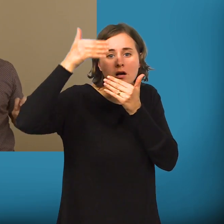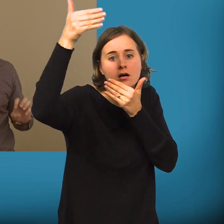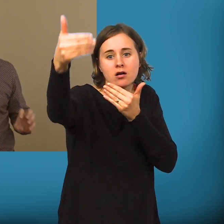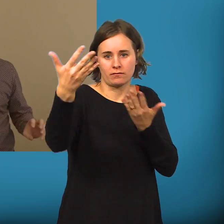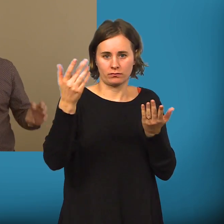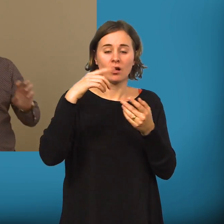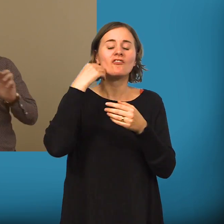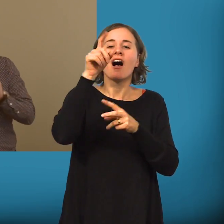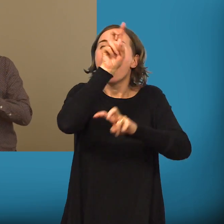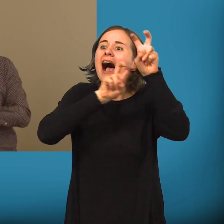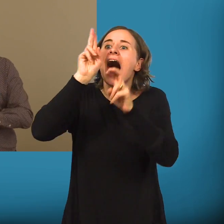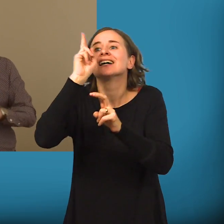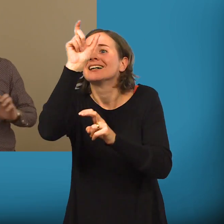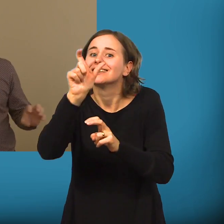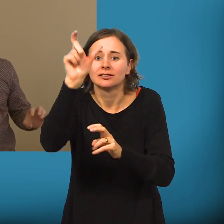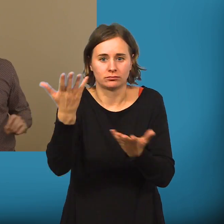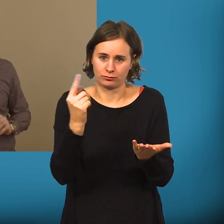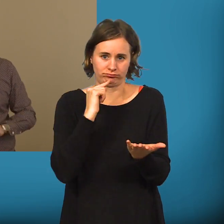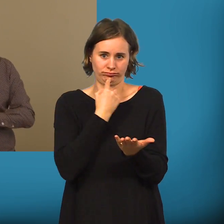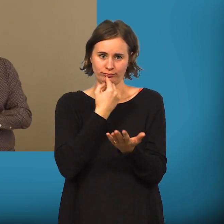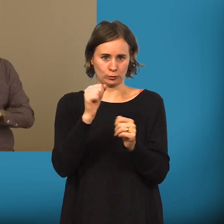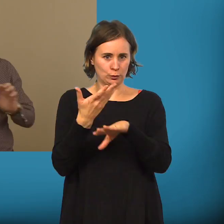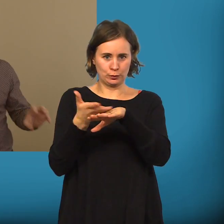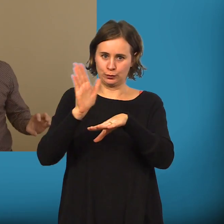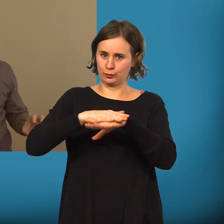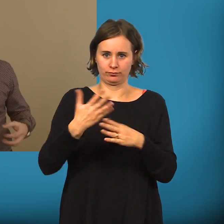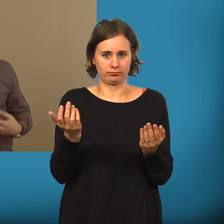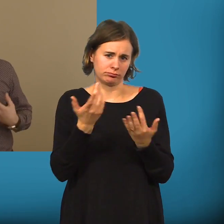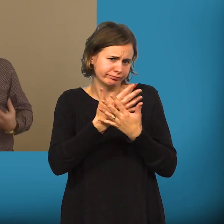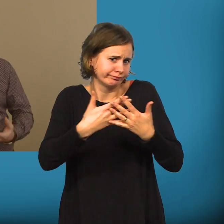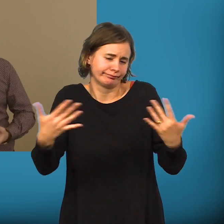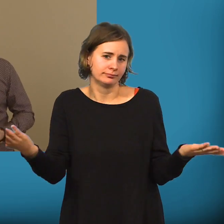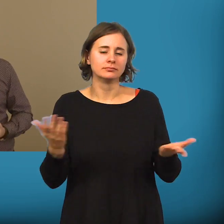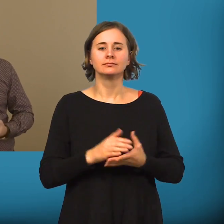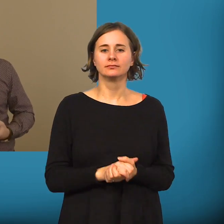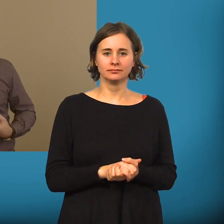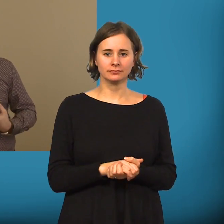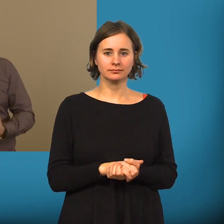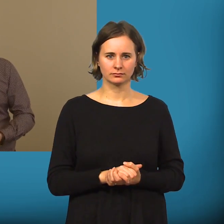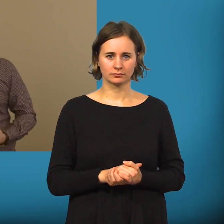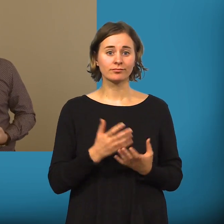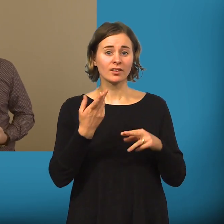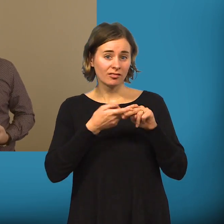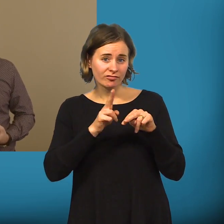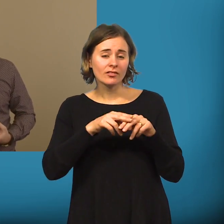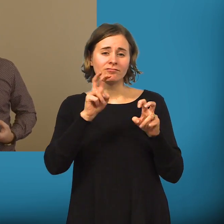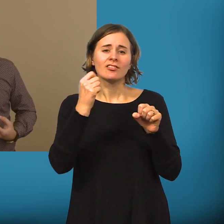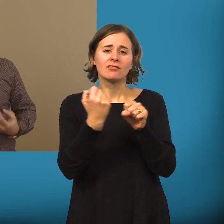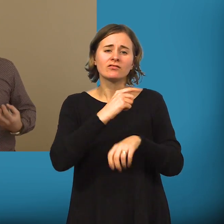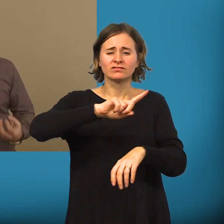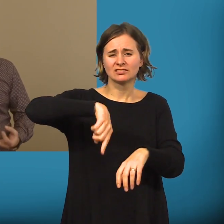pasinaudoti, jeigu ta informacija yra konfidenciali, yra svarbi man, ją reikia deramai